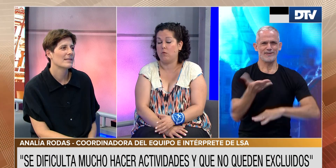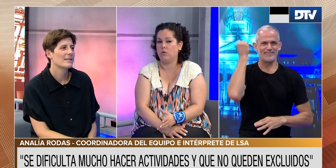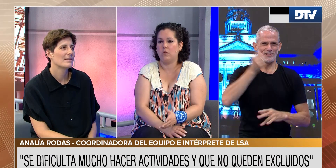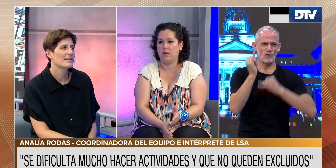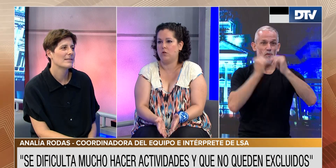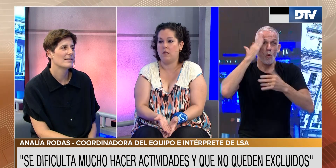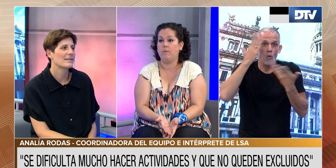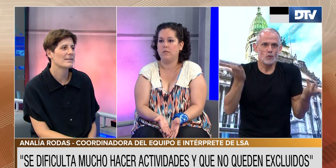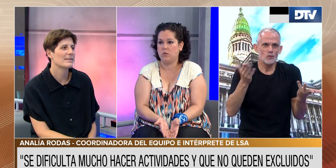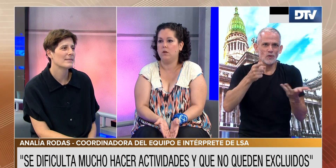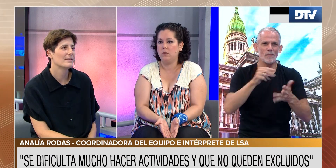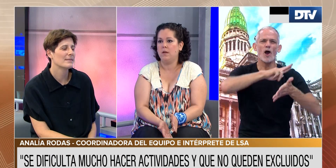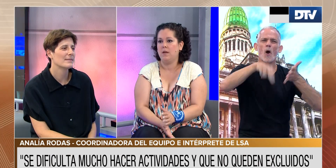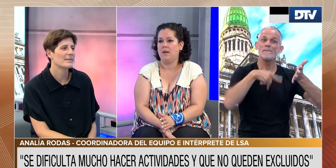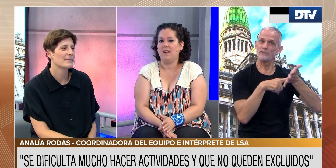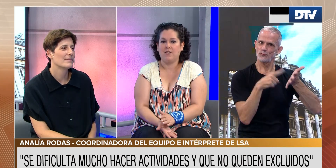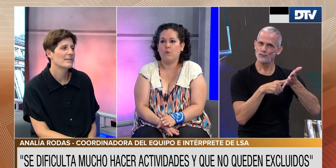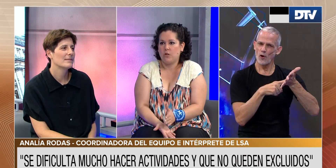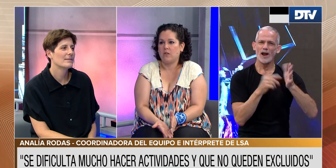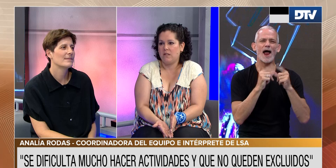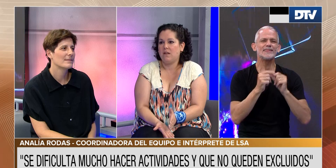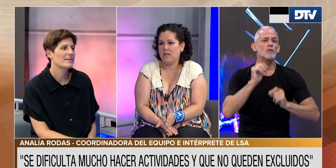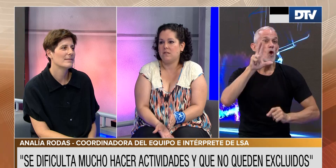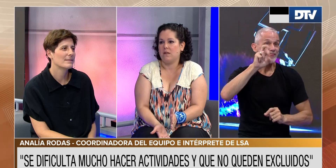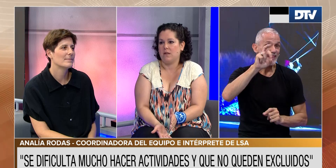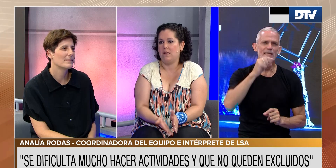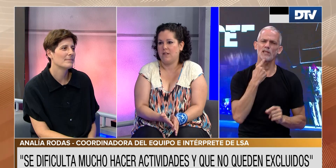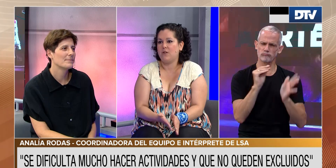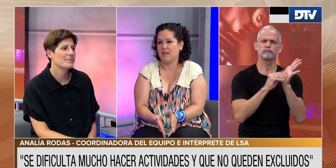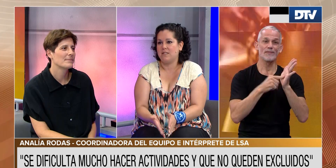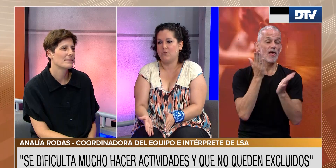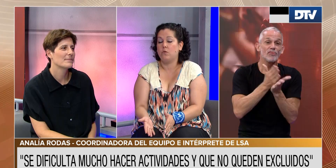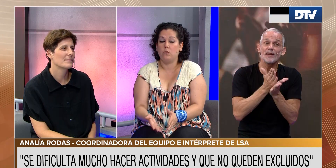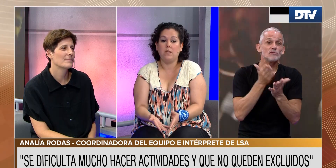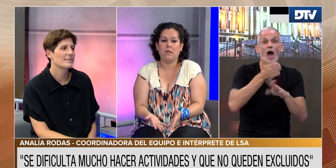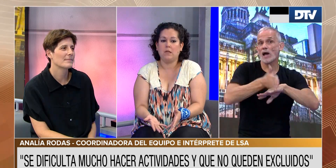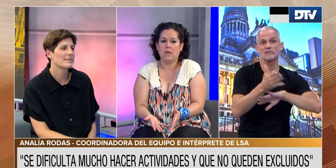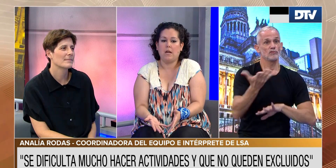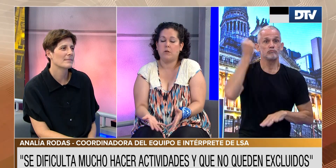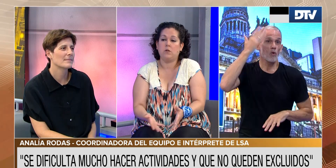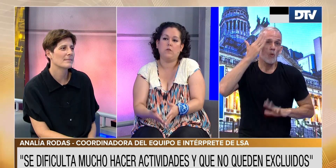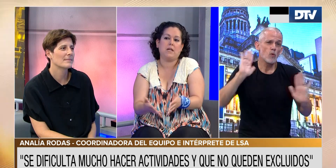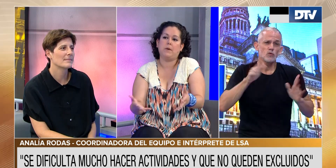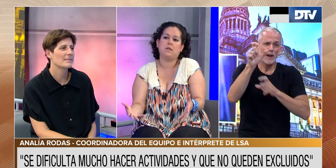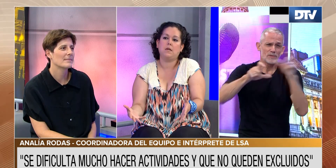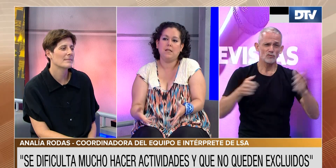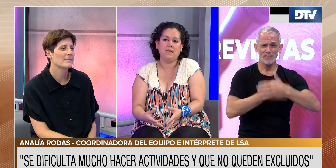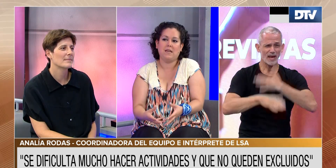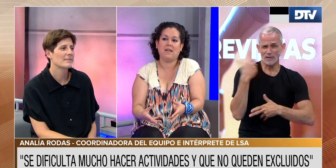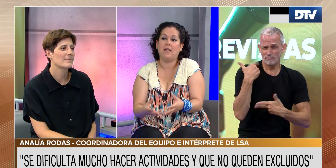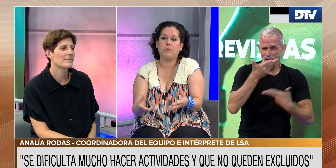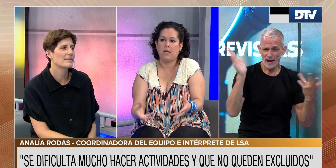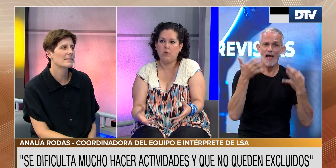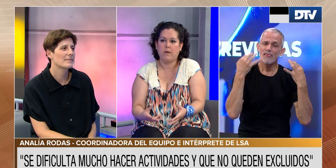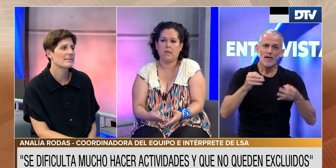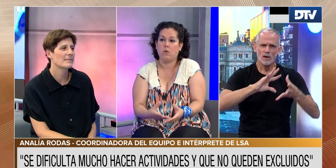a la cultura, de hecho, la Convención, en el artículo 30 dice el derecho al acceso a la cultura, que las personas con discapacidad en general tienen que